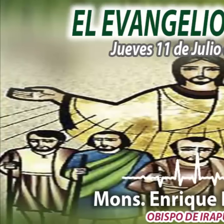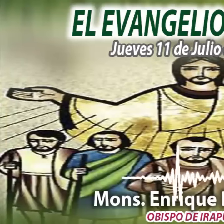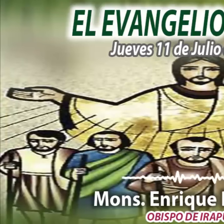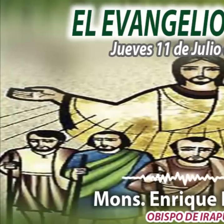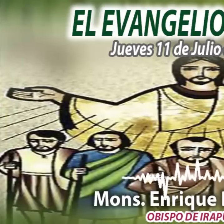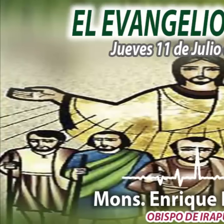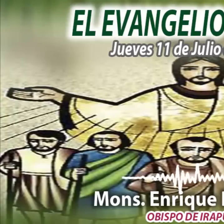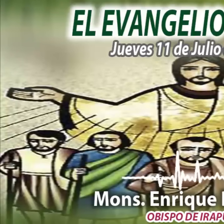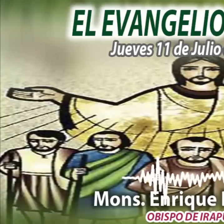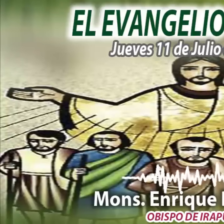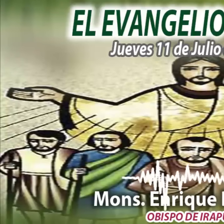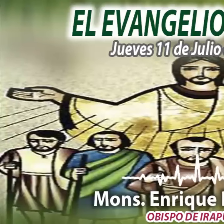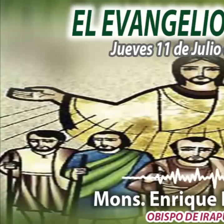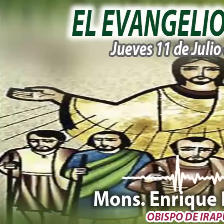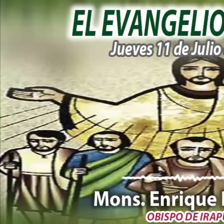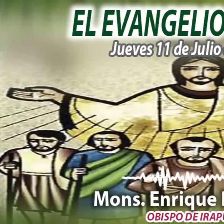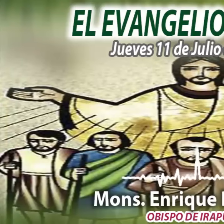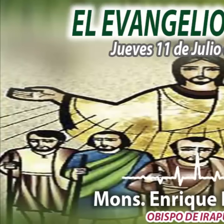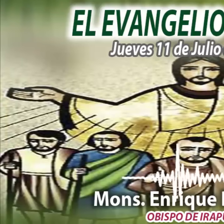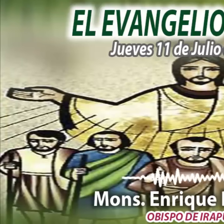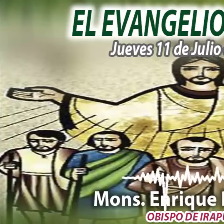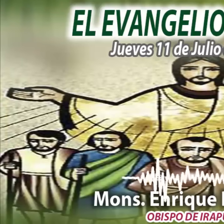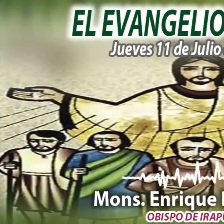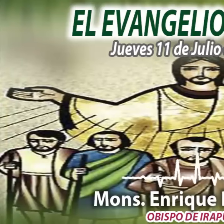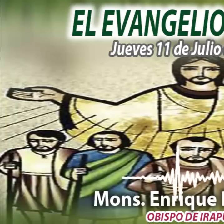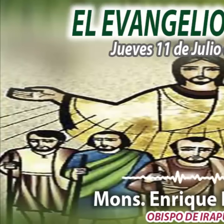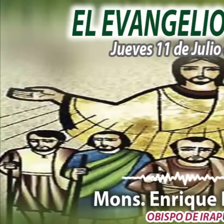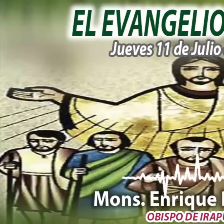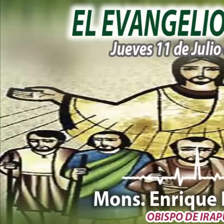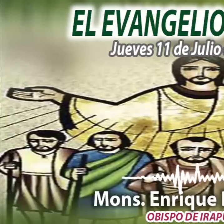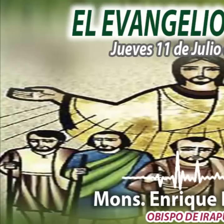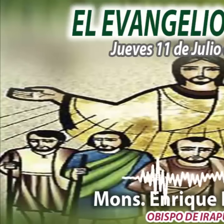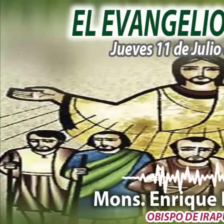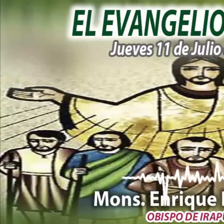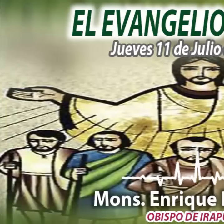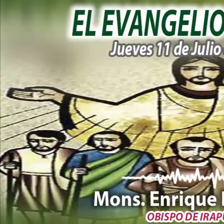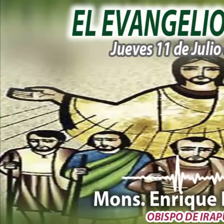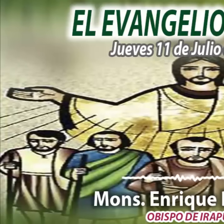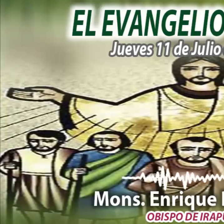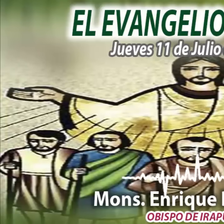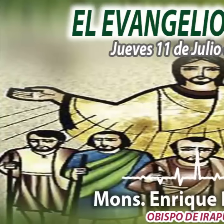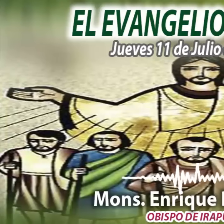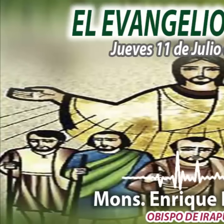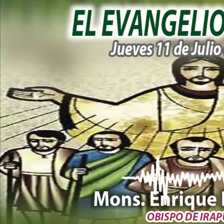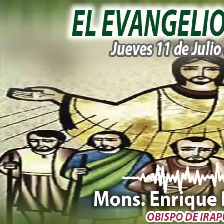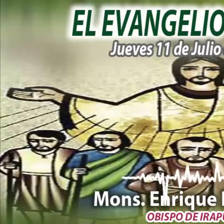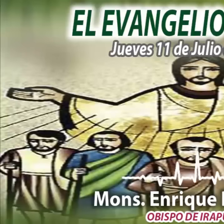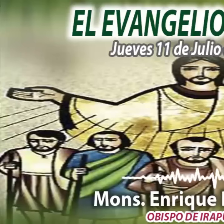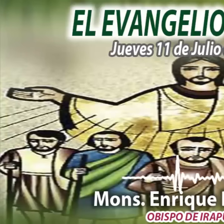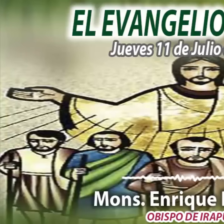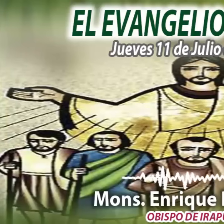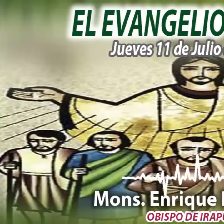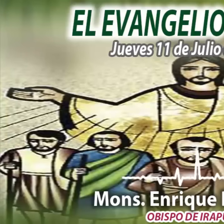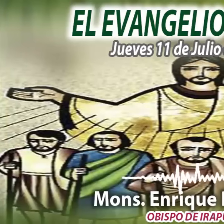El Evangelio del Día, en voz de Monseñor Enrique Díaz, a través de Radio María, Voz de